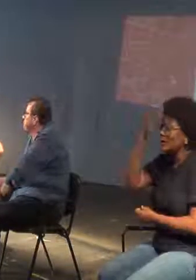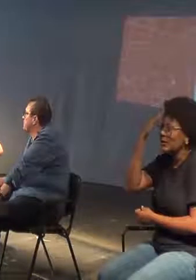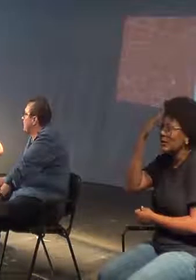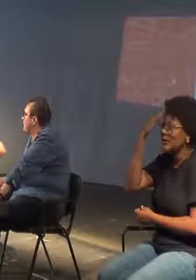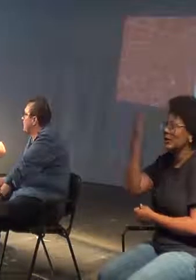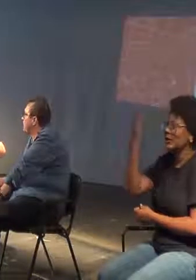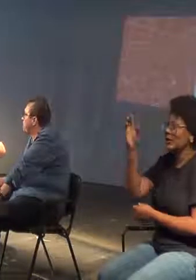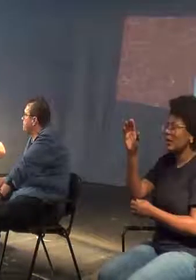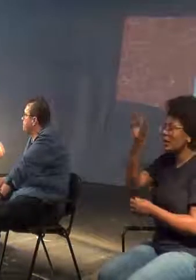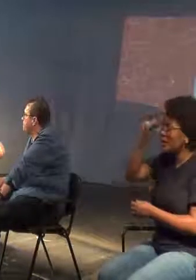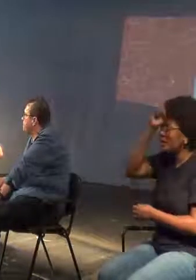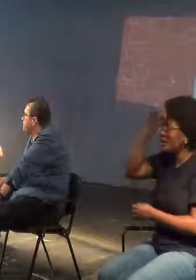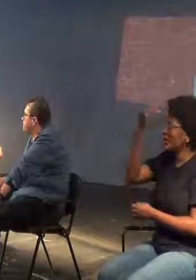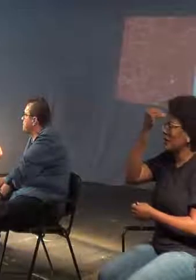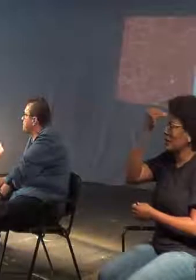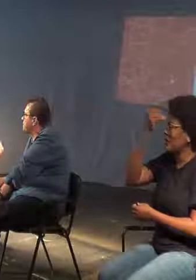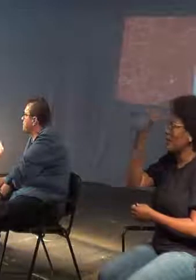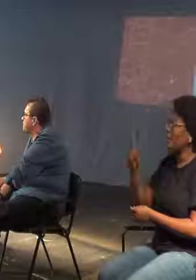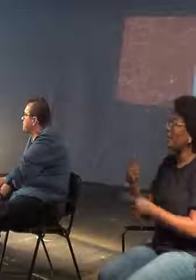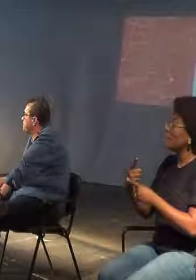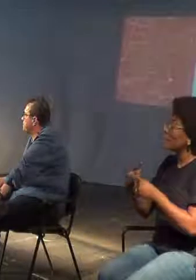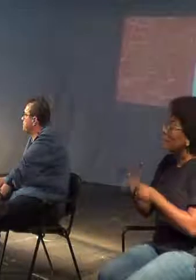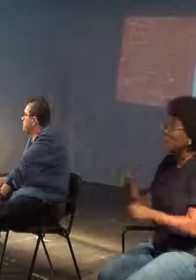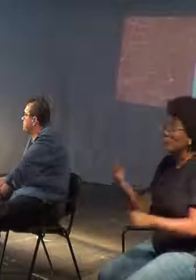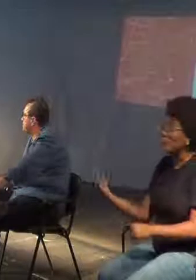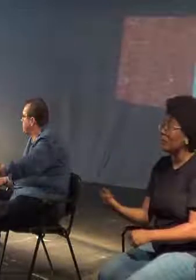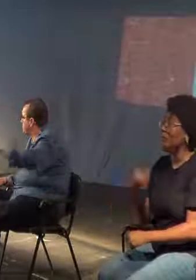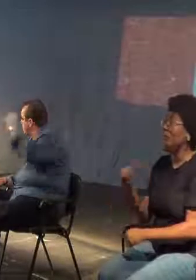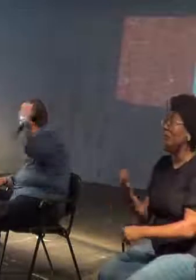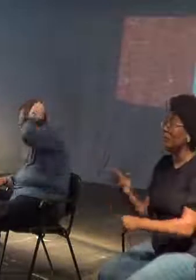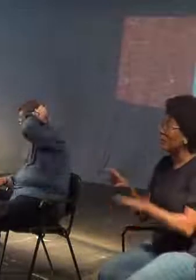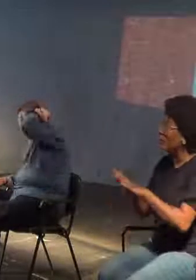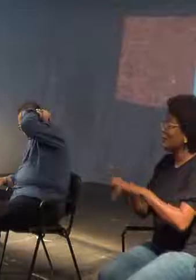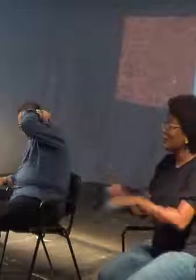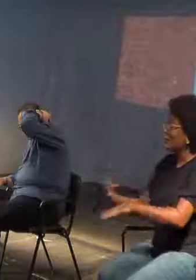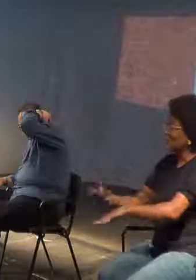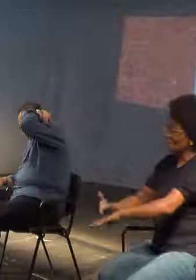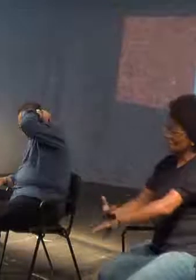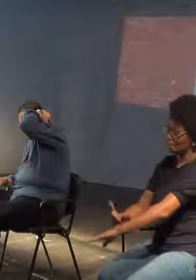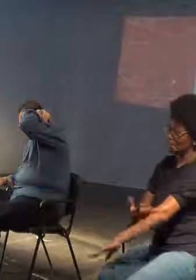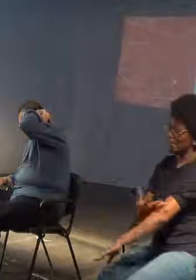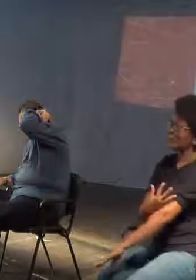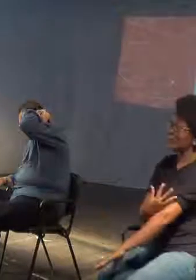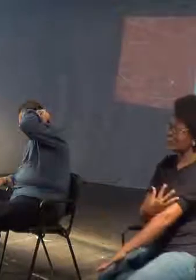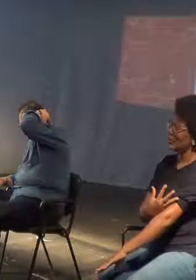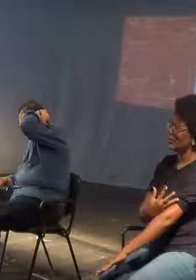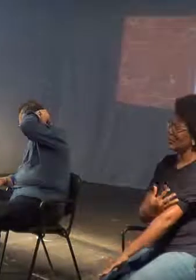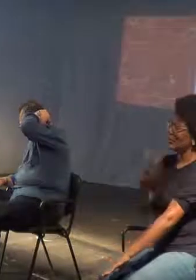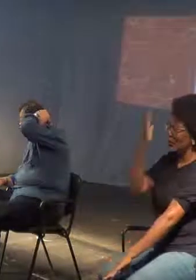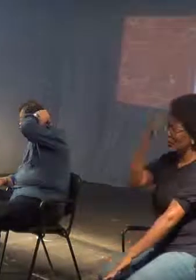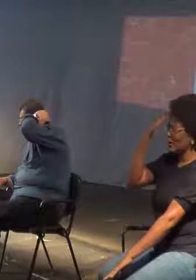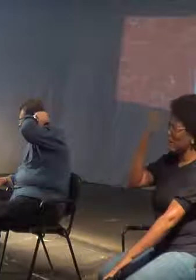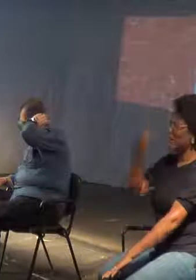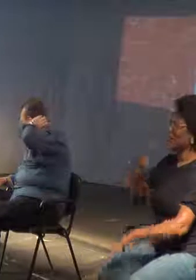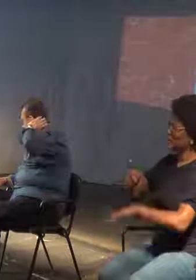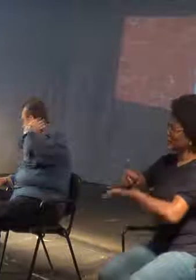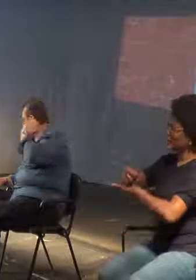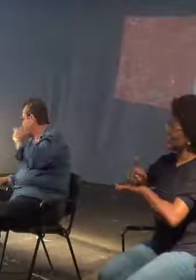a emoção, o querer bem, o amor, esse sentimento de pertença que tem que ultrapassar não somente a nossa cidade, até que a